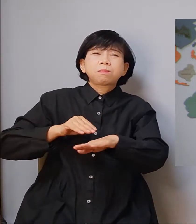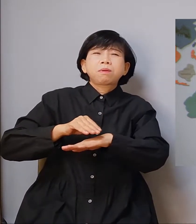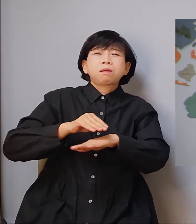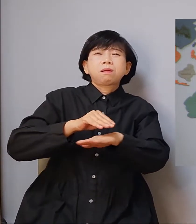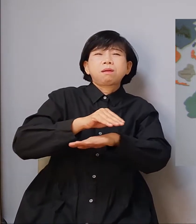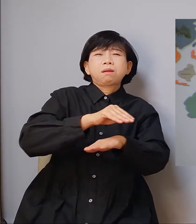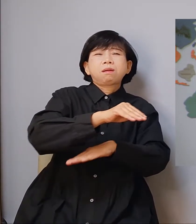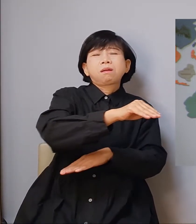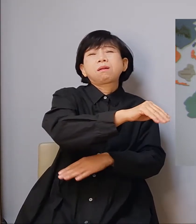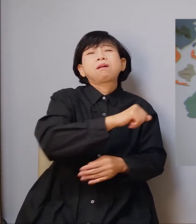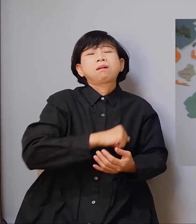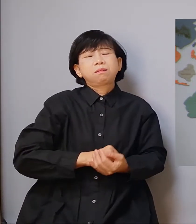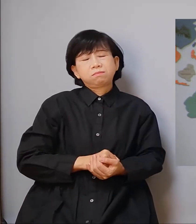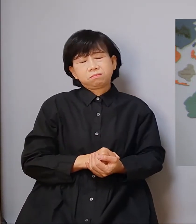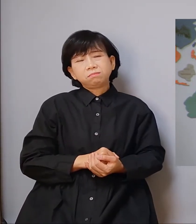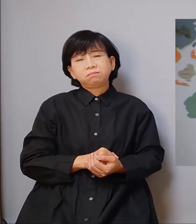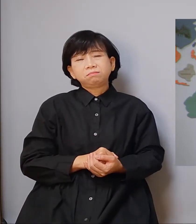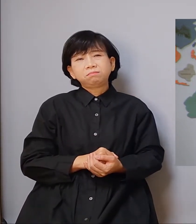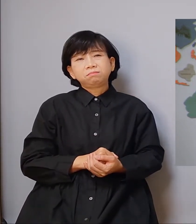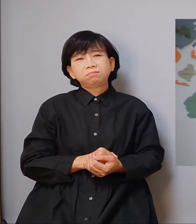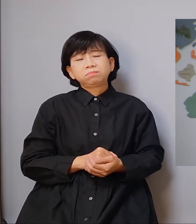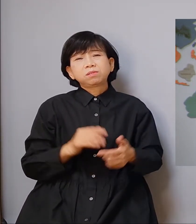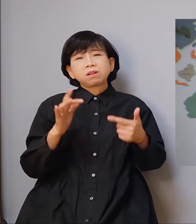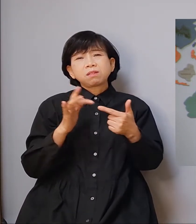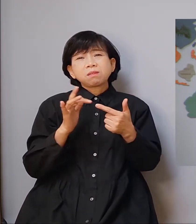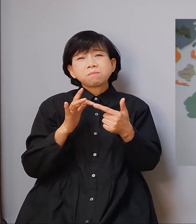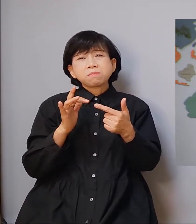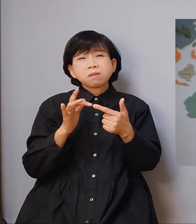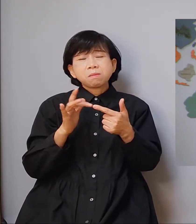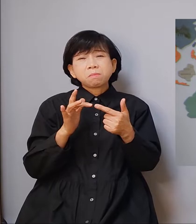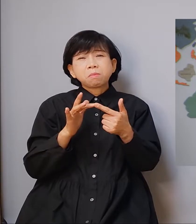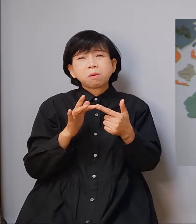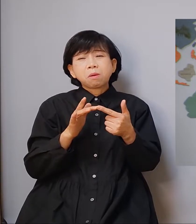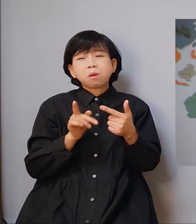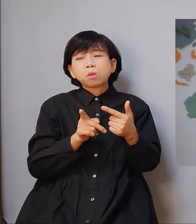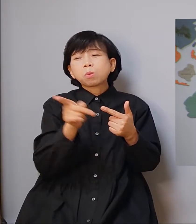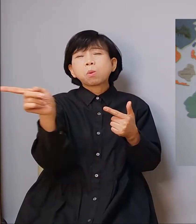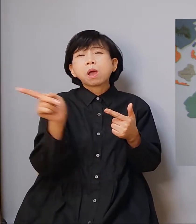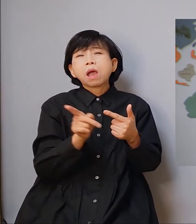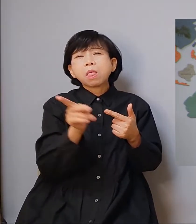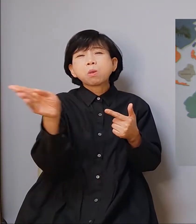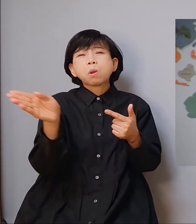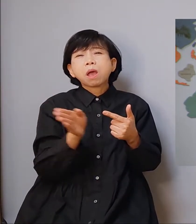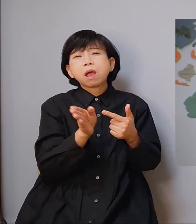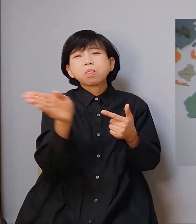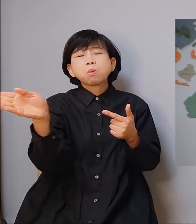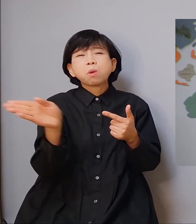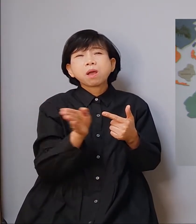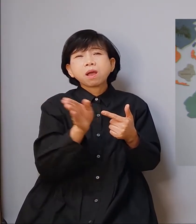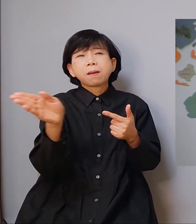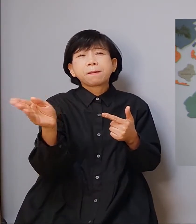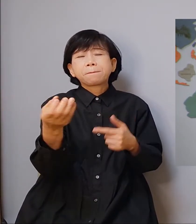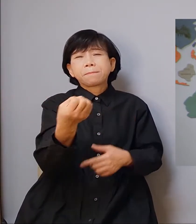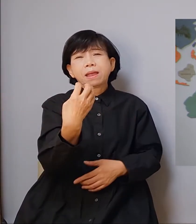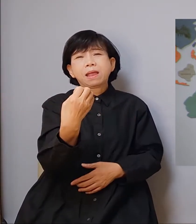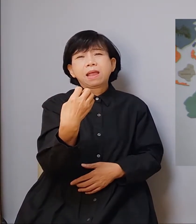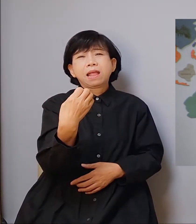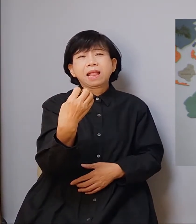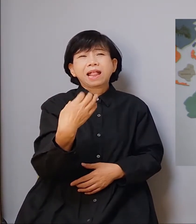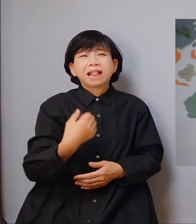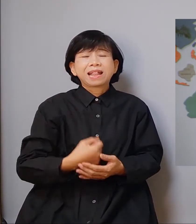물론 내비에서는요, 우회로로 빠지라고 계속 야단법석이지요. 내비게이션에 그 자매 있잖아요.